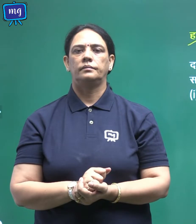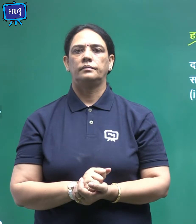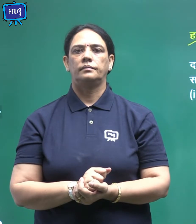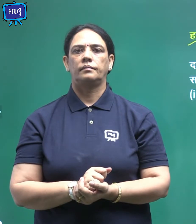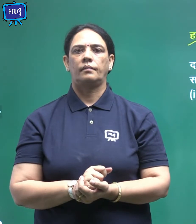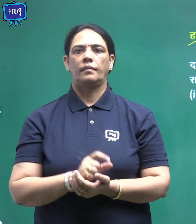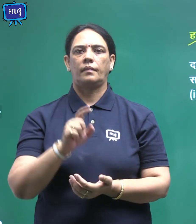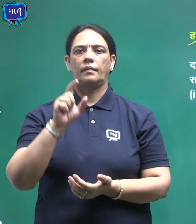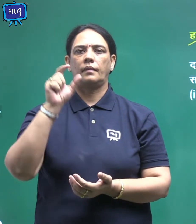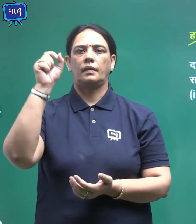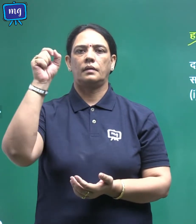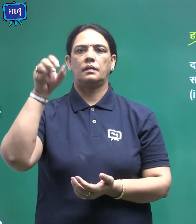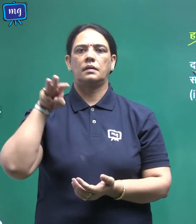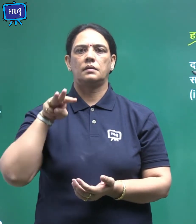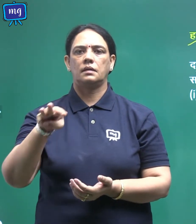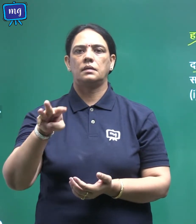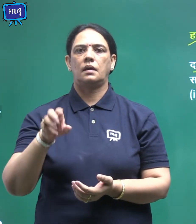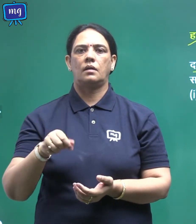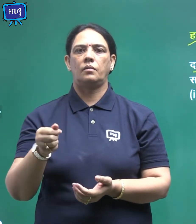10,000 रुपये,